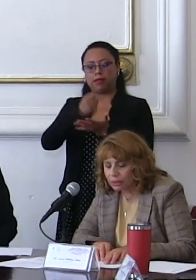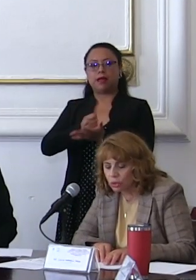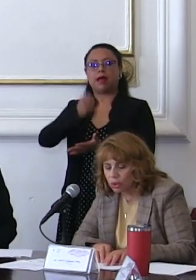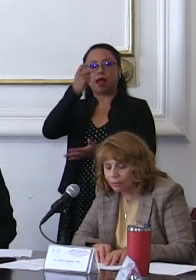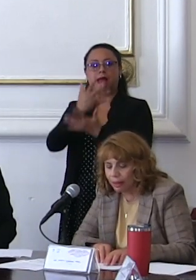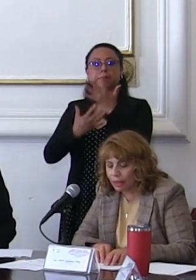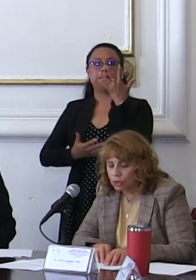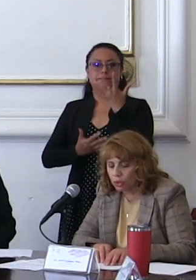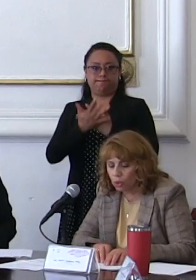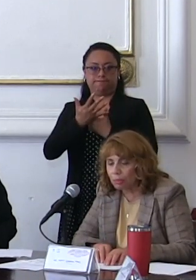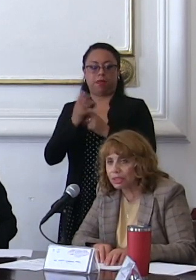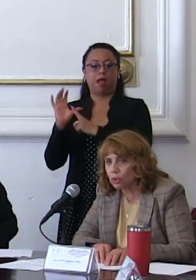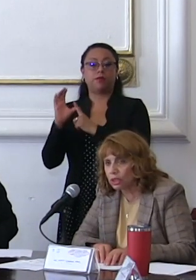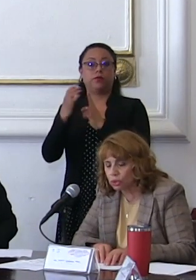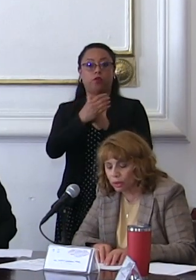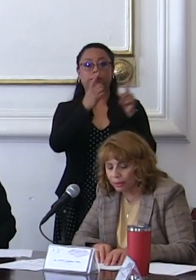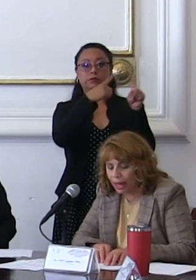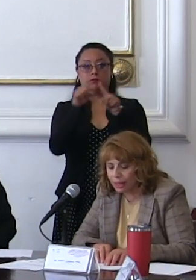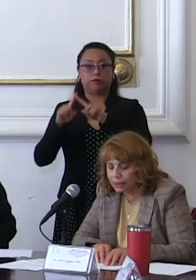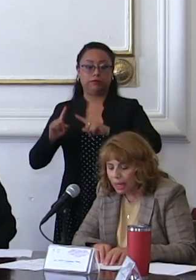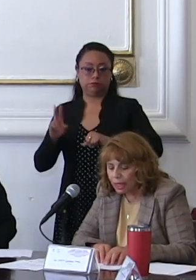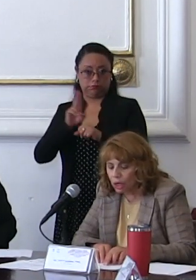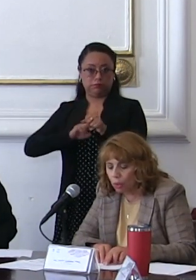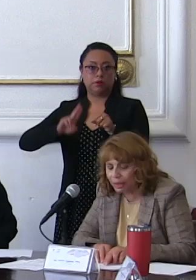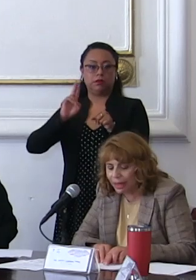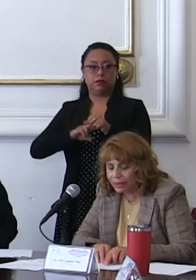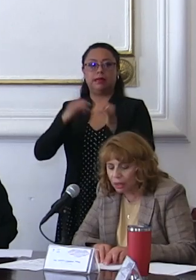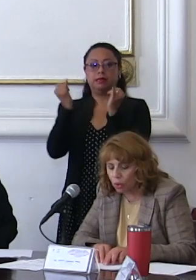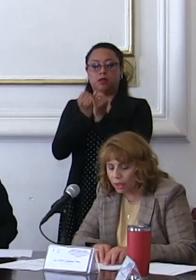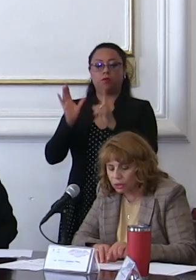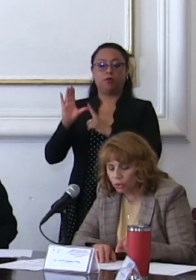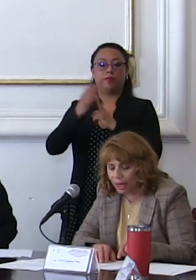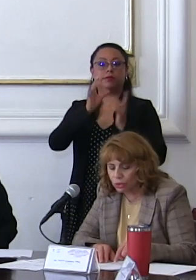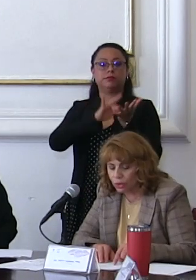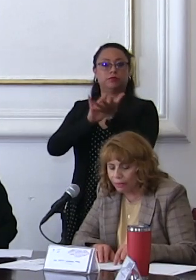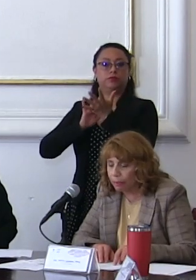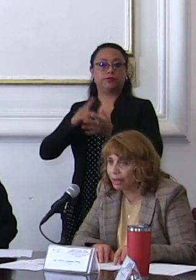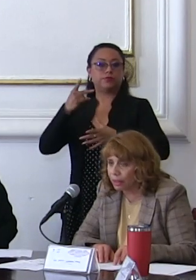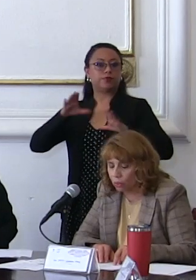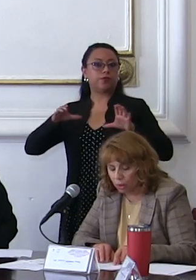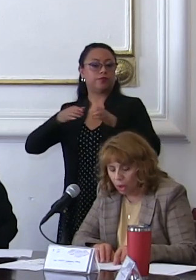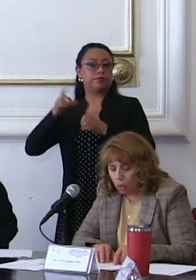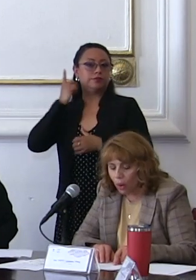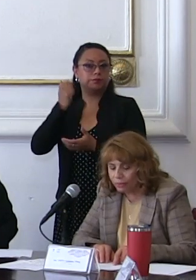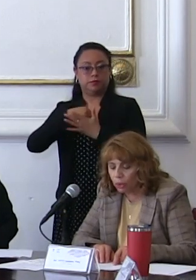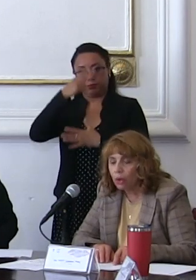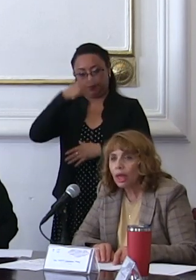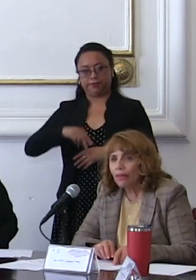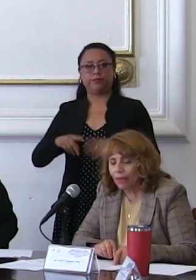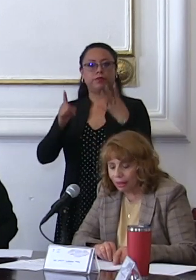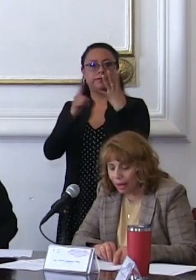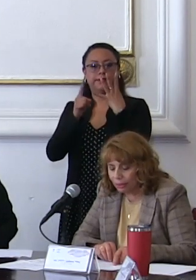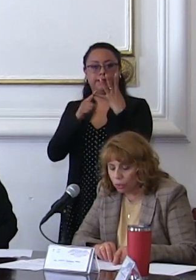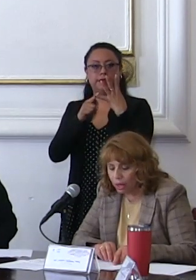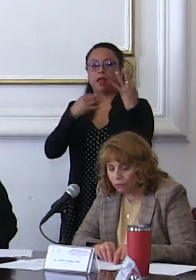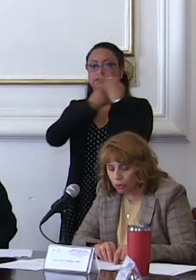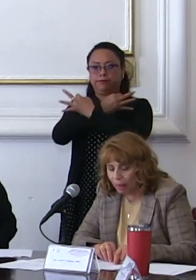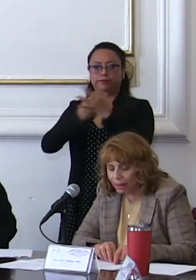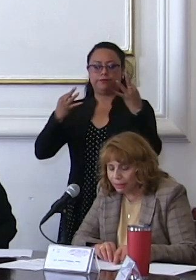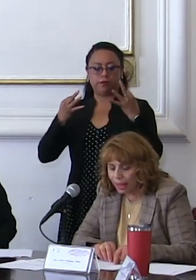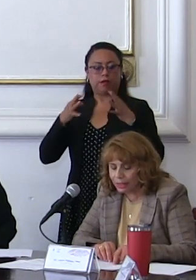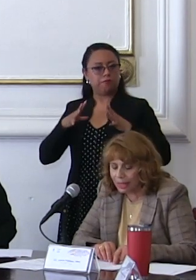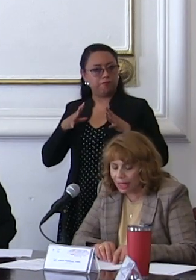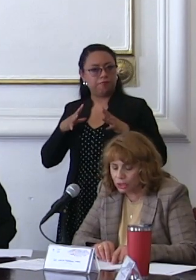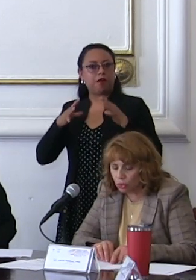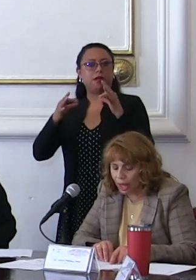la creación de integración de comisiones ordinarias y comités del Congreso de la Ciudad de México. 4. Declaratoria